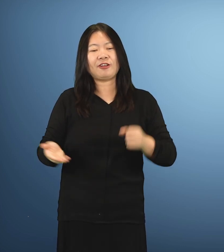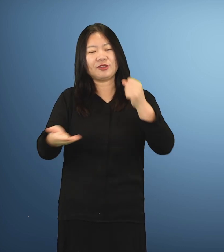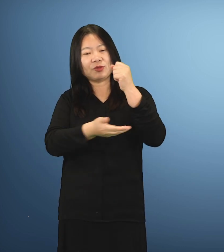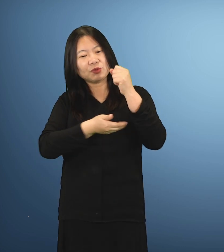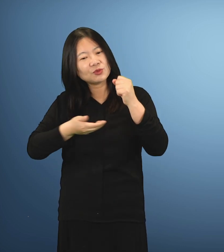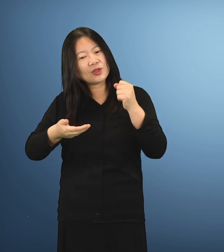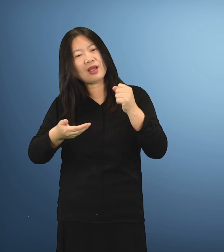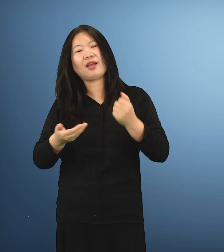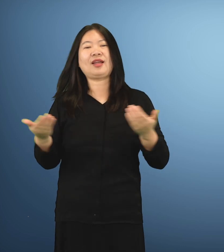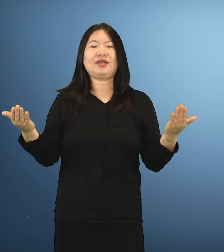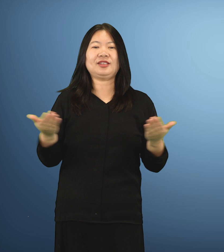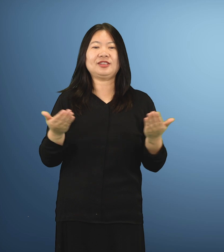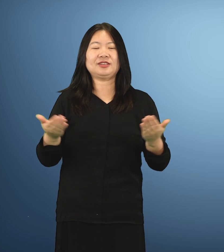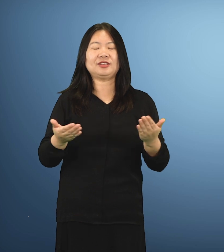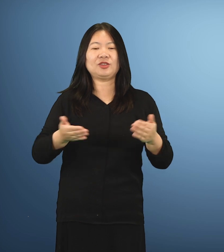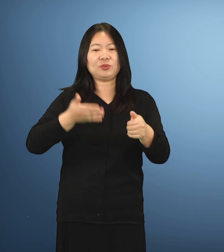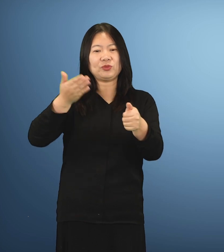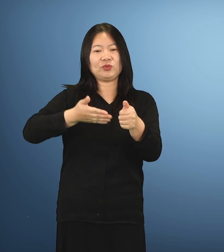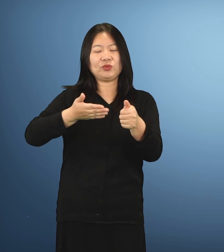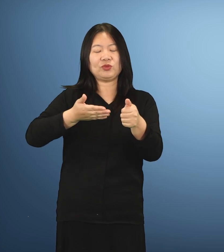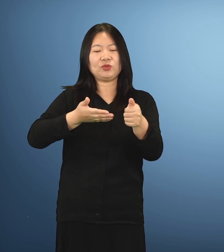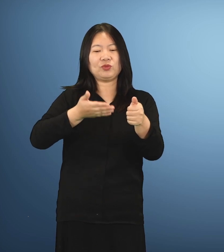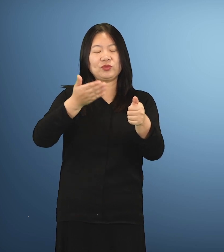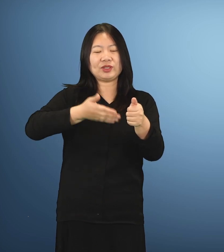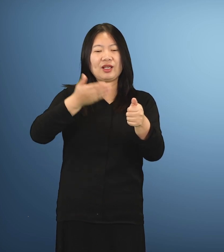추수할 일꾼을 청하라는 말은